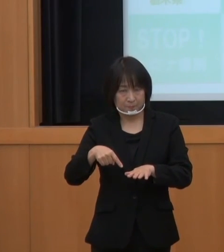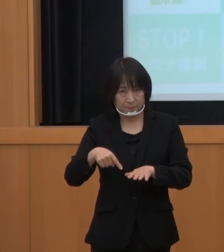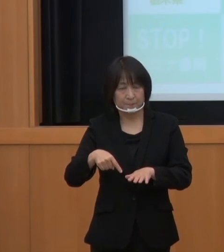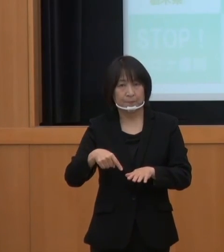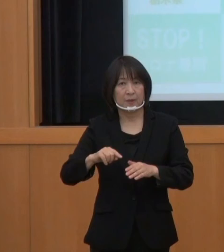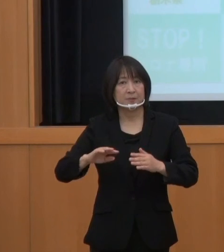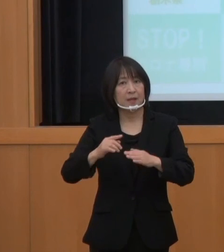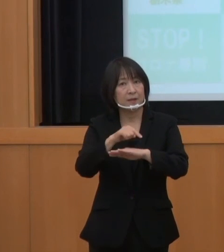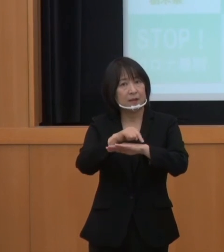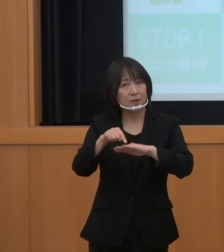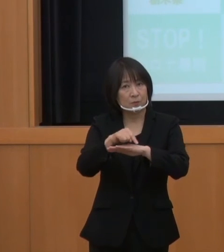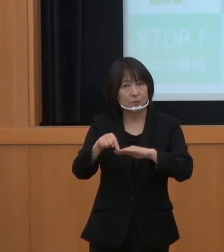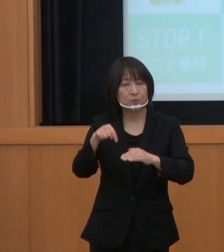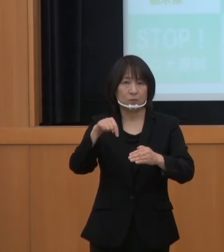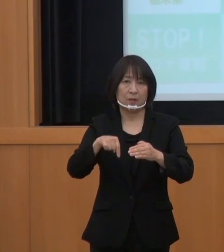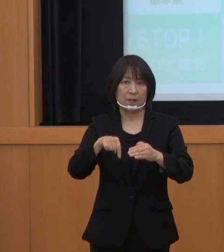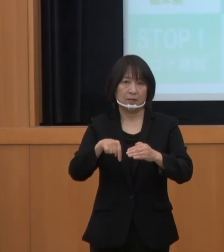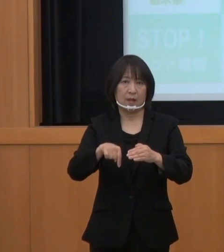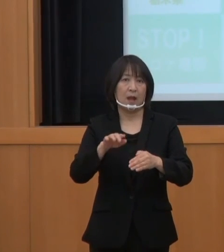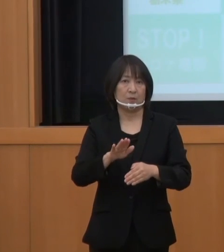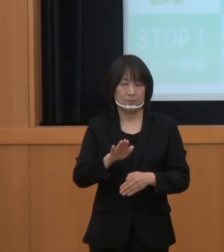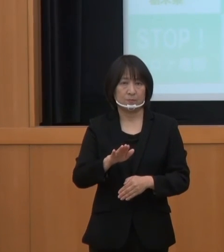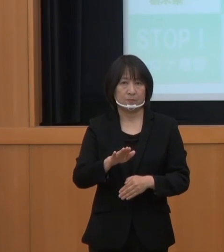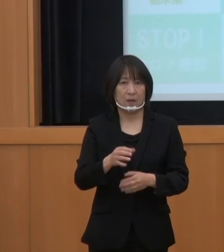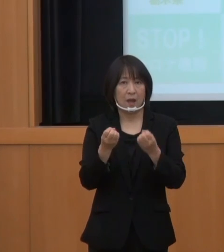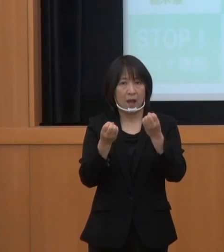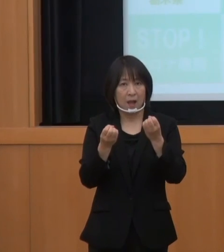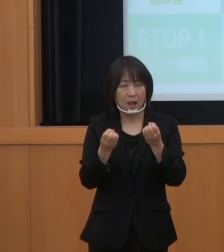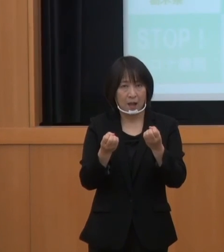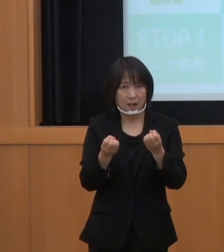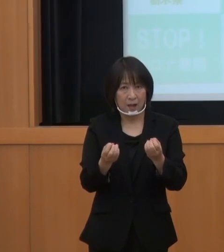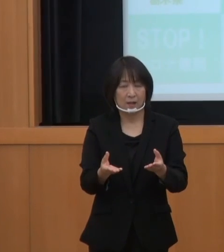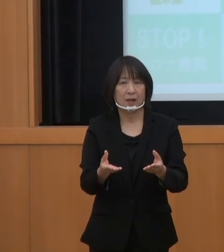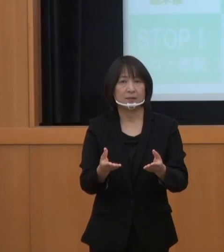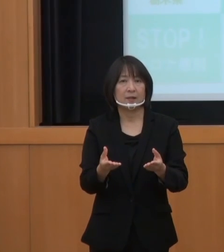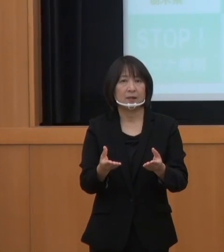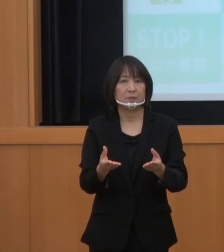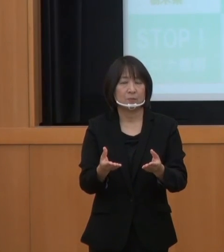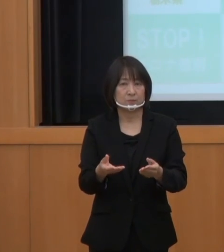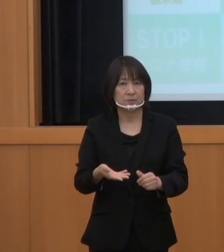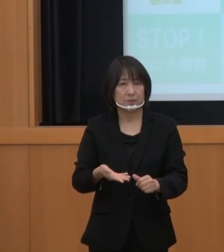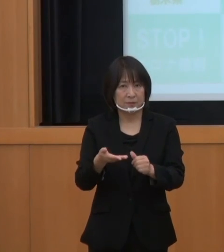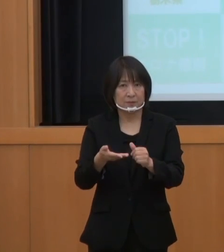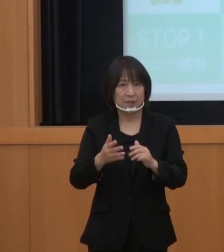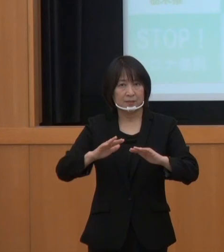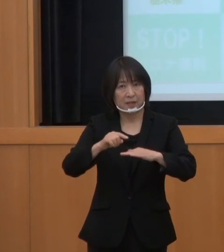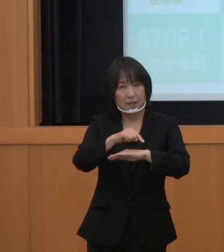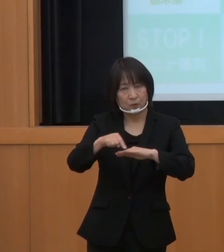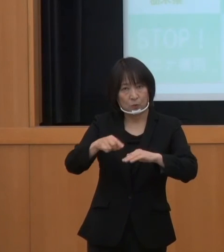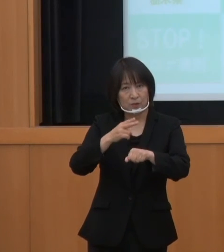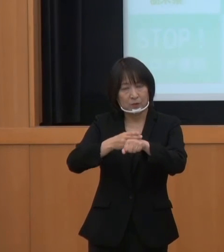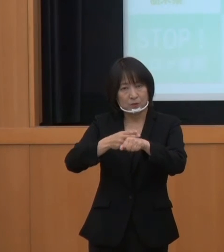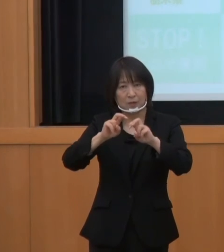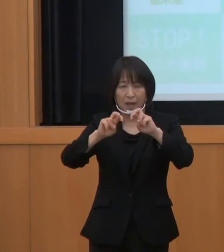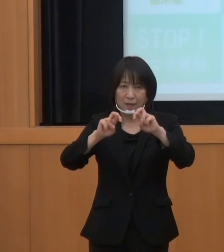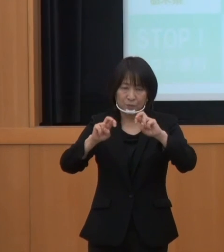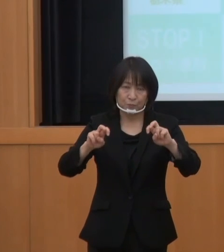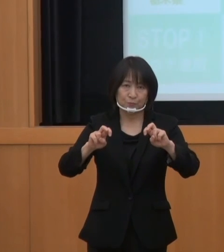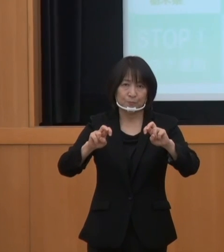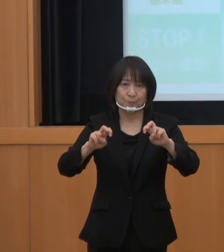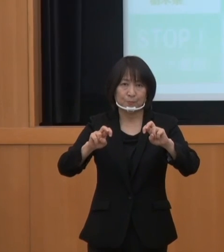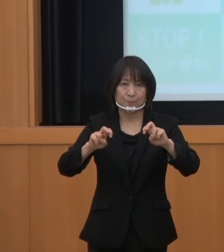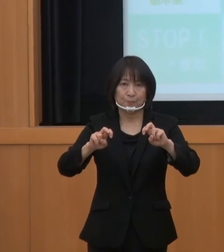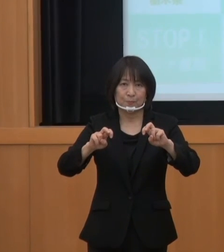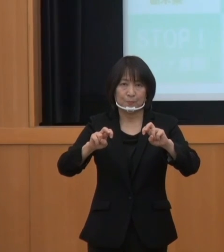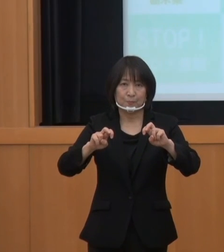つ、入ってございまして、新たな産業、育成戦略の中でも技術開発だとか、販